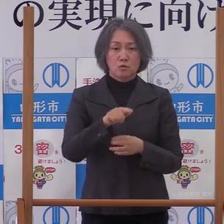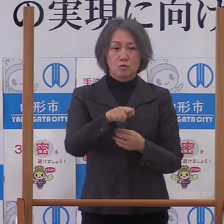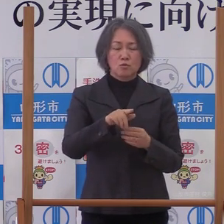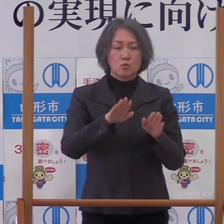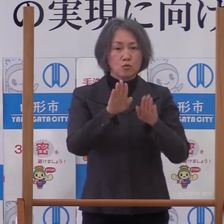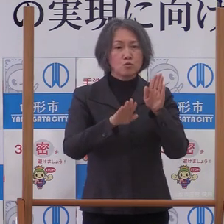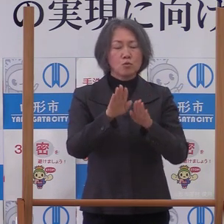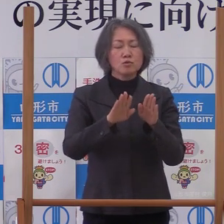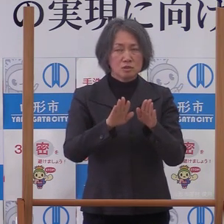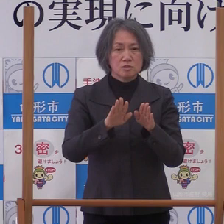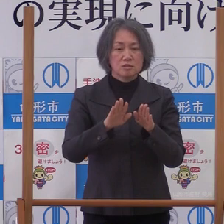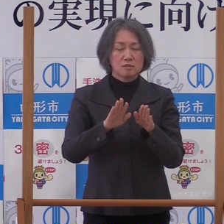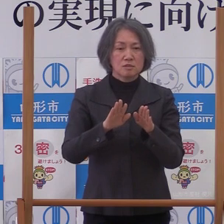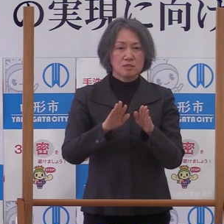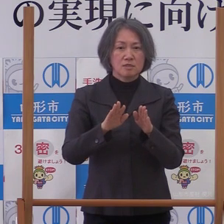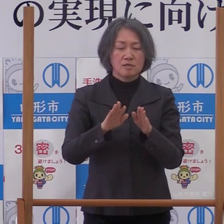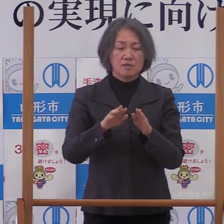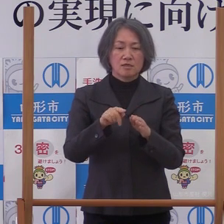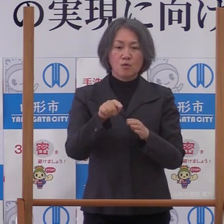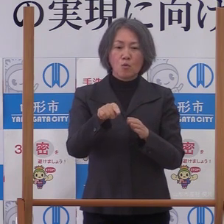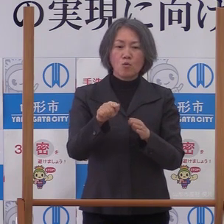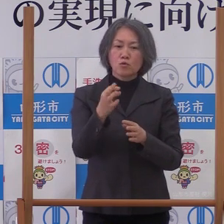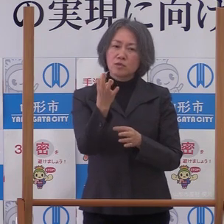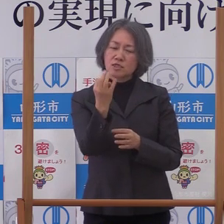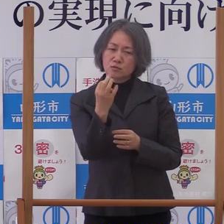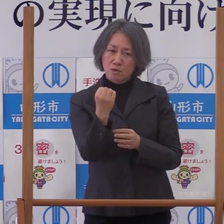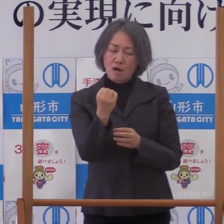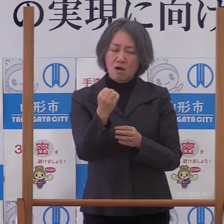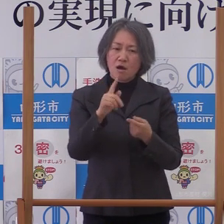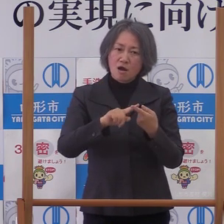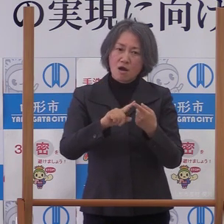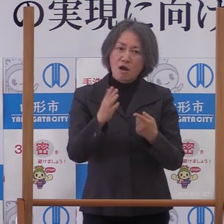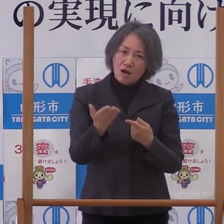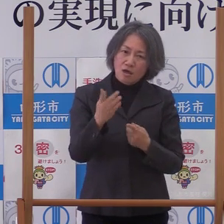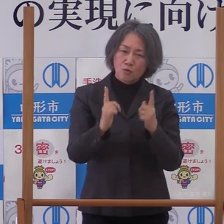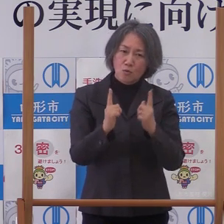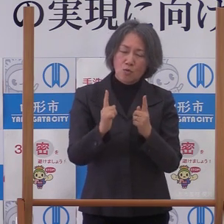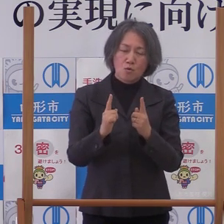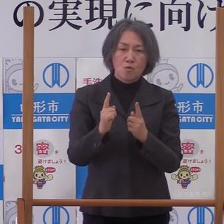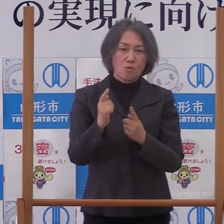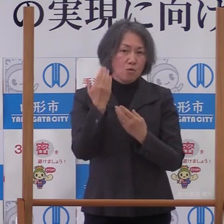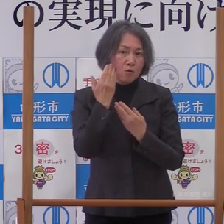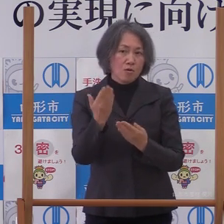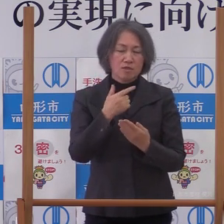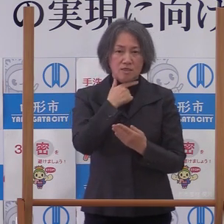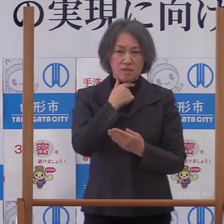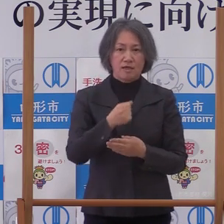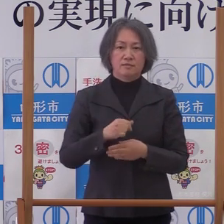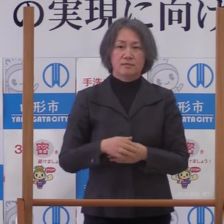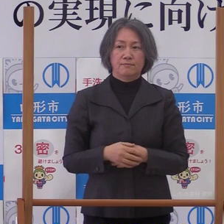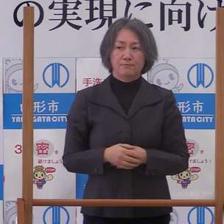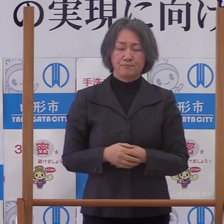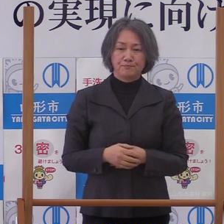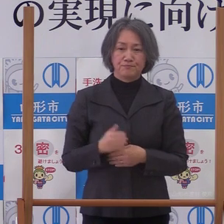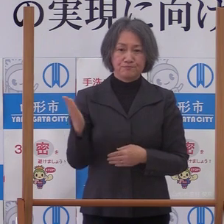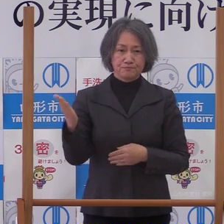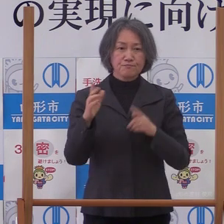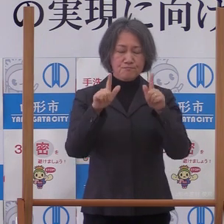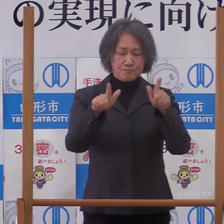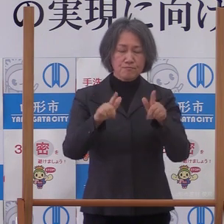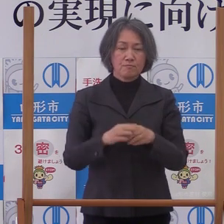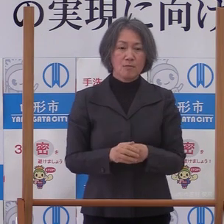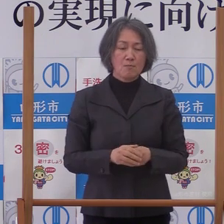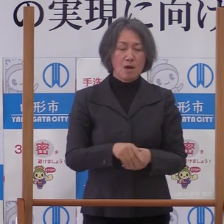と何か比較であるとか、この額がどういう形で出てこられたかとか、そのあたりでもし。 はい、それぞ